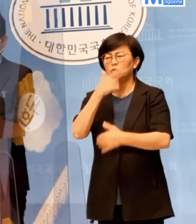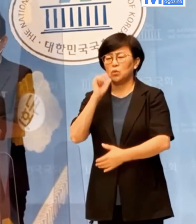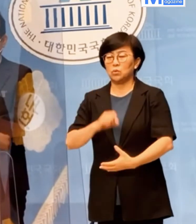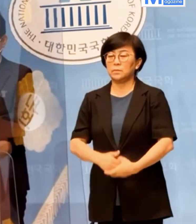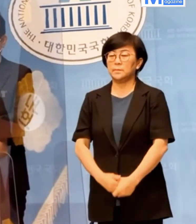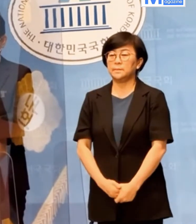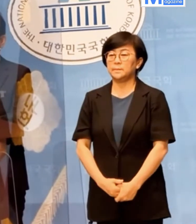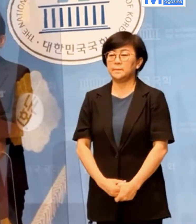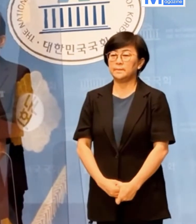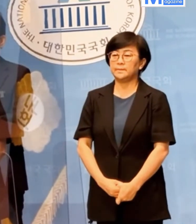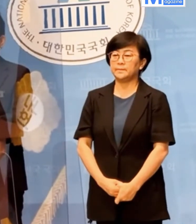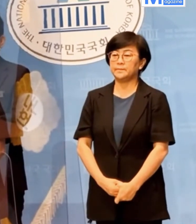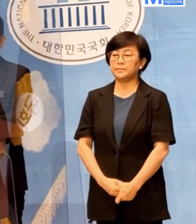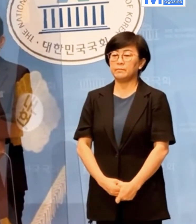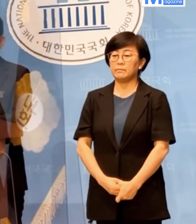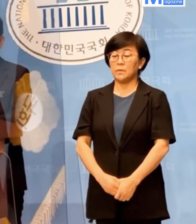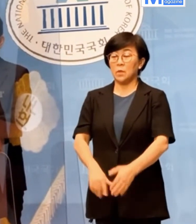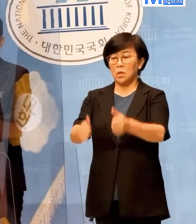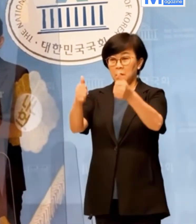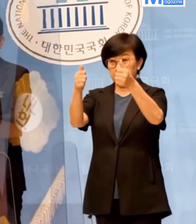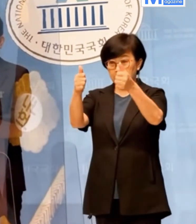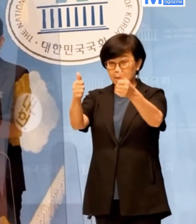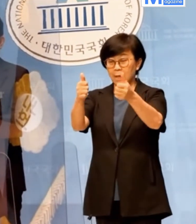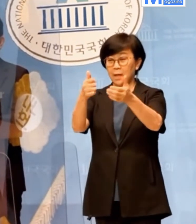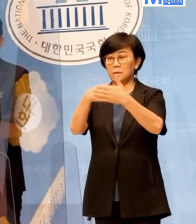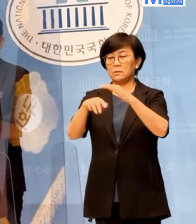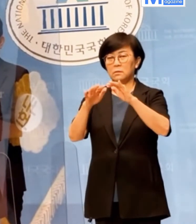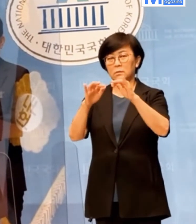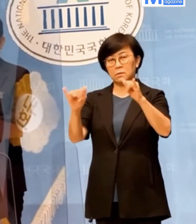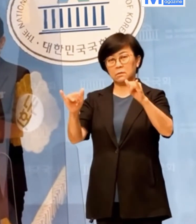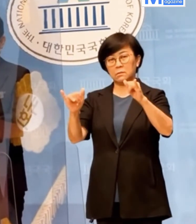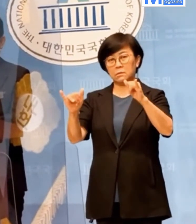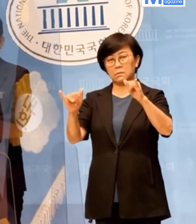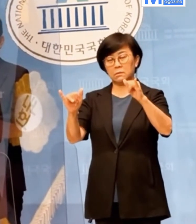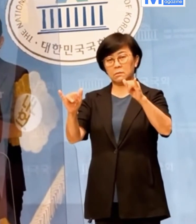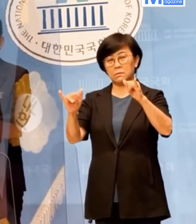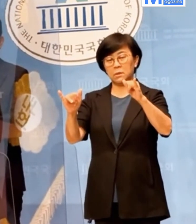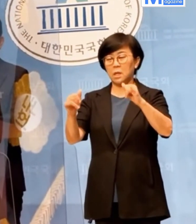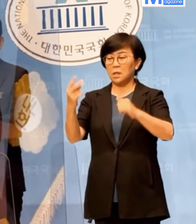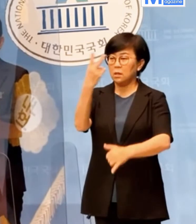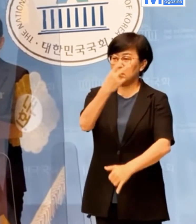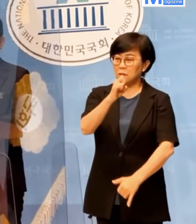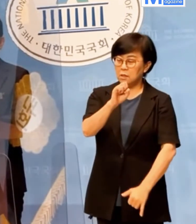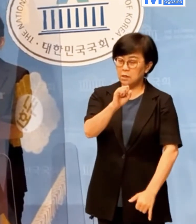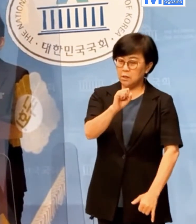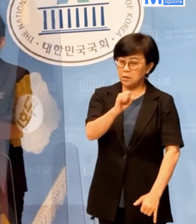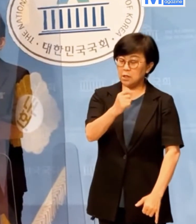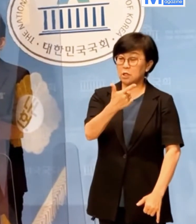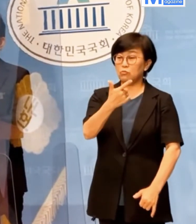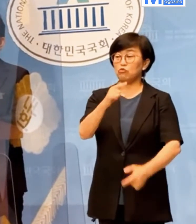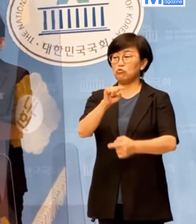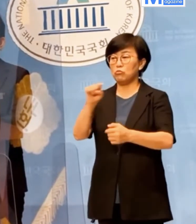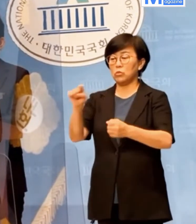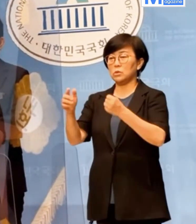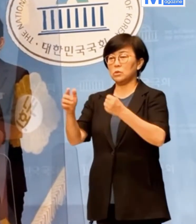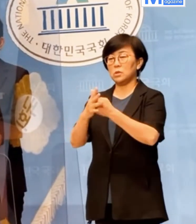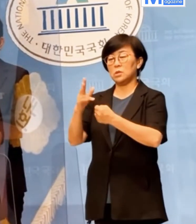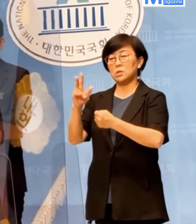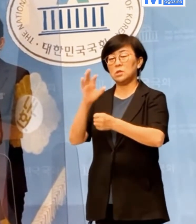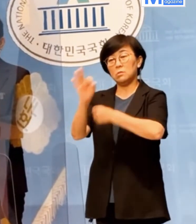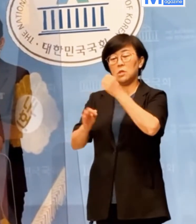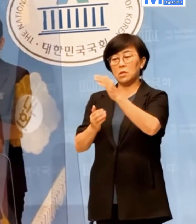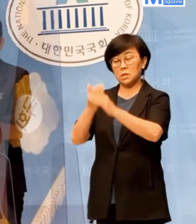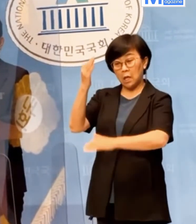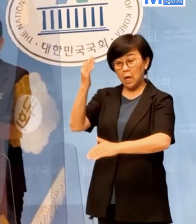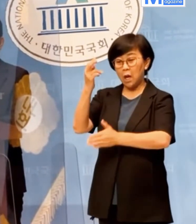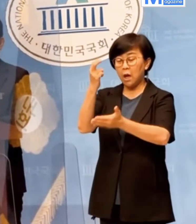부족합니다. 판사는 법조 일원화 정책에 의해 2026년부터 10년 이상의